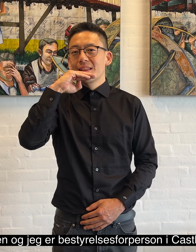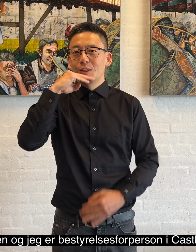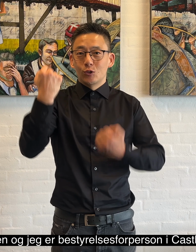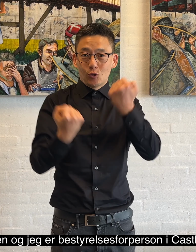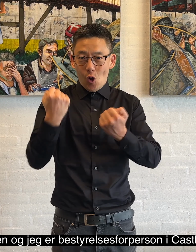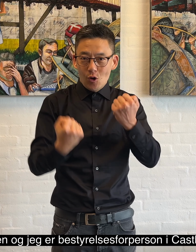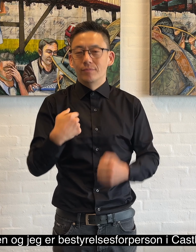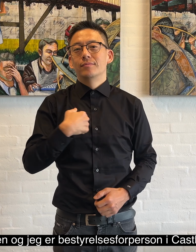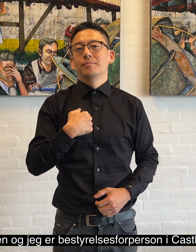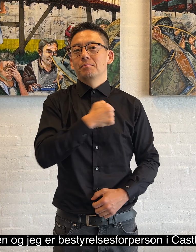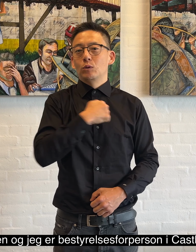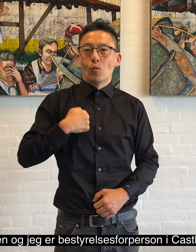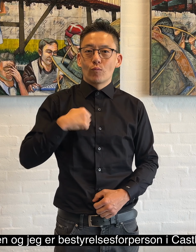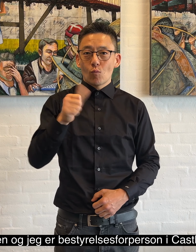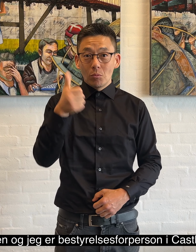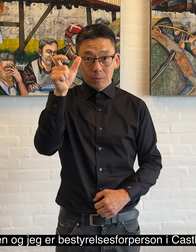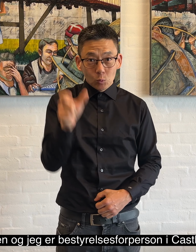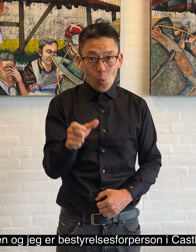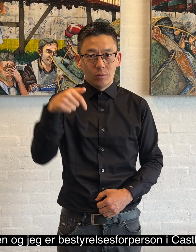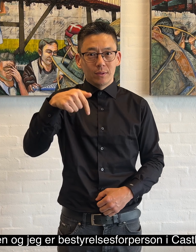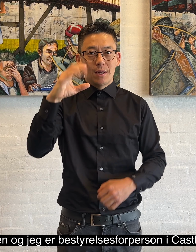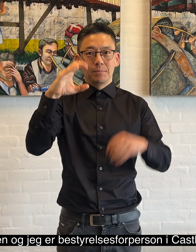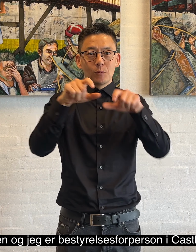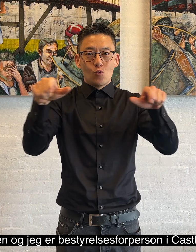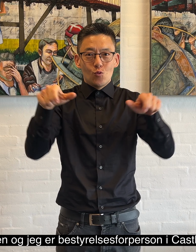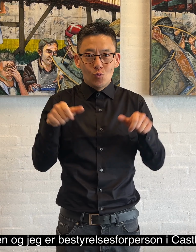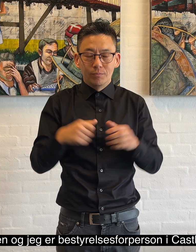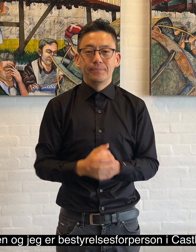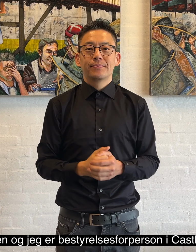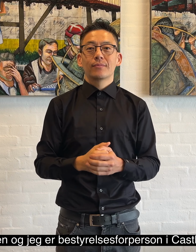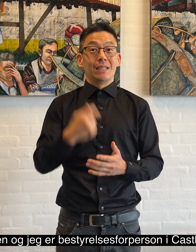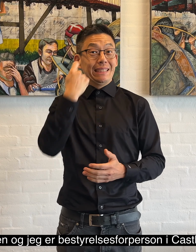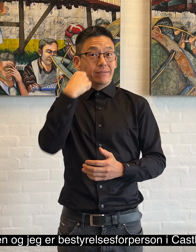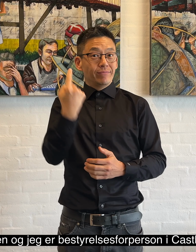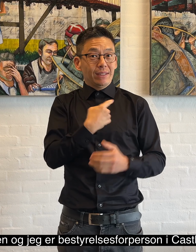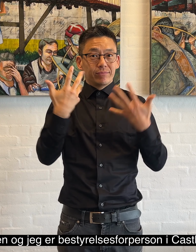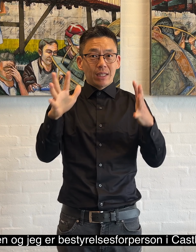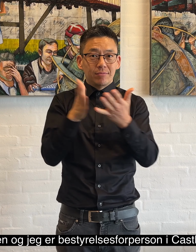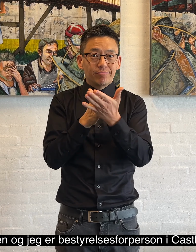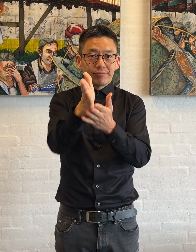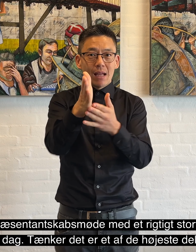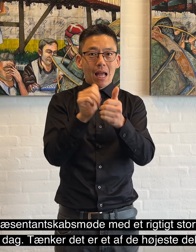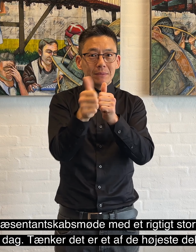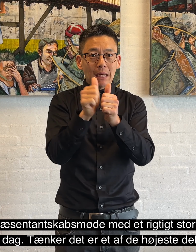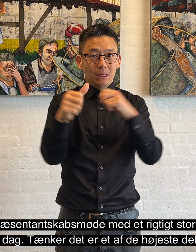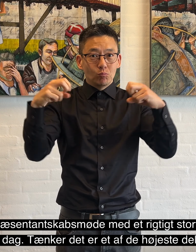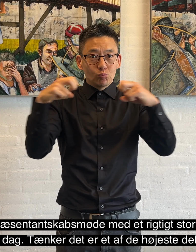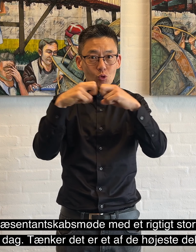Hej, jeg hedder Søren. Jeg er bestyrelsesforperson i Kaspergaards bestyrelse. Vi har lige